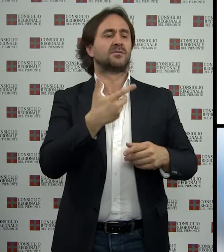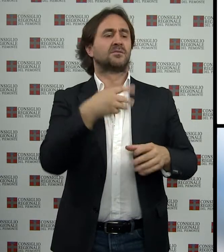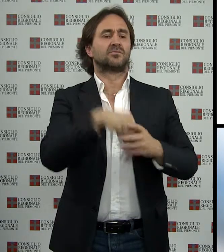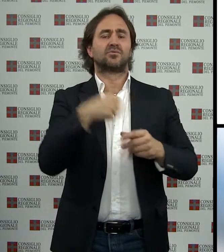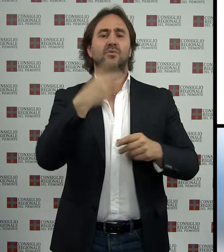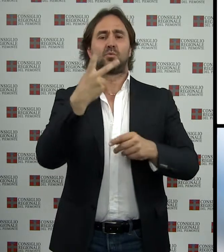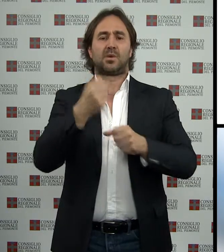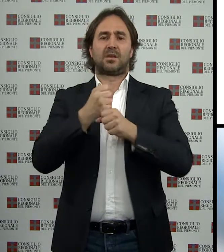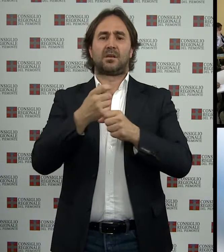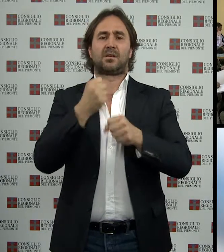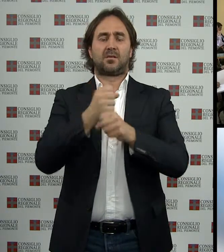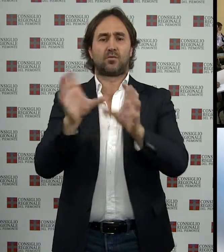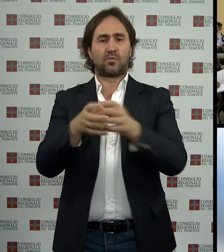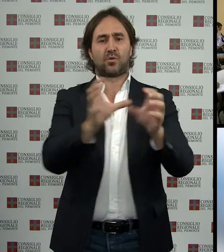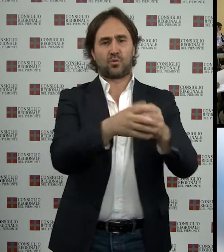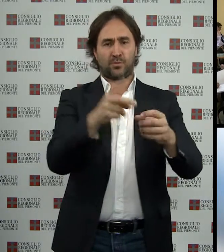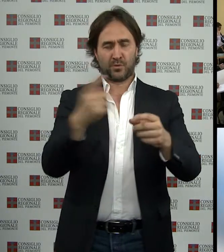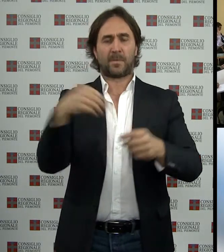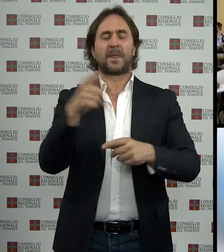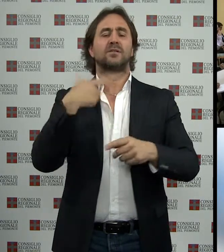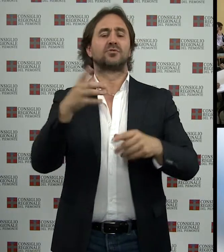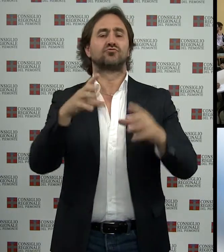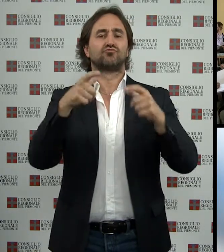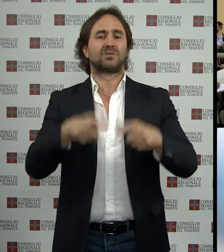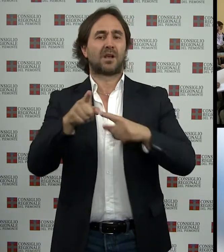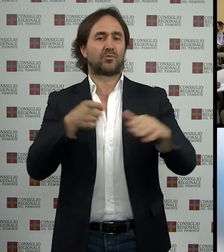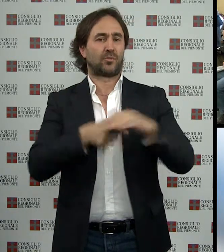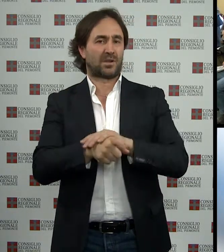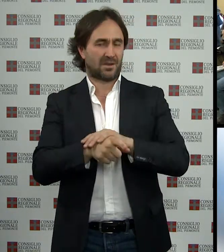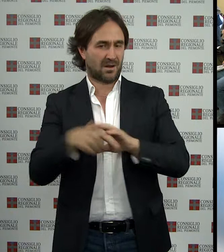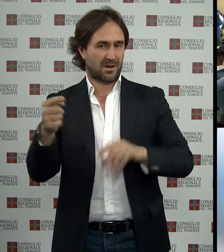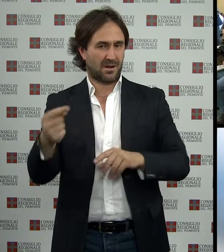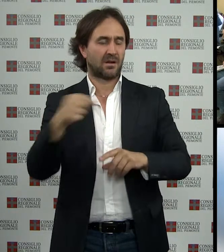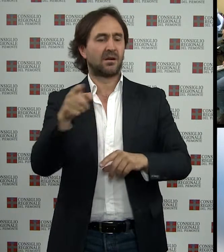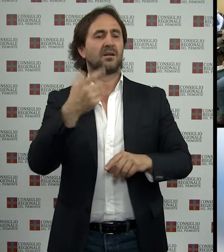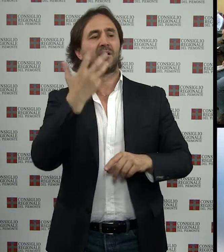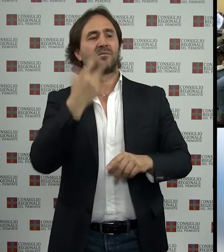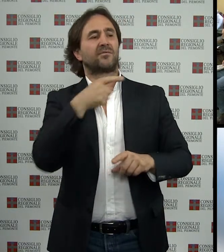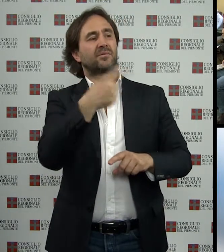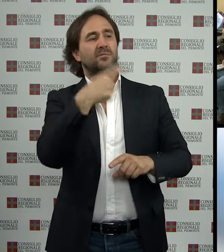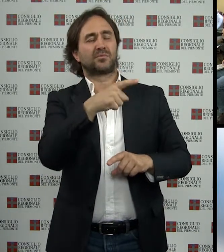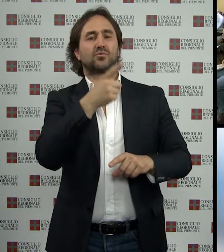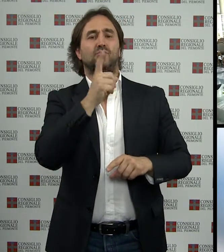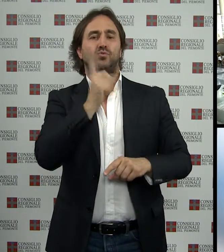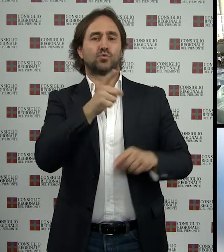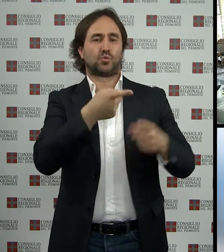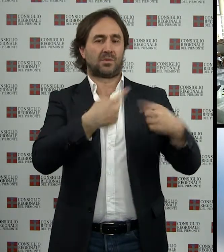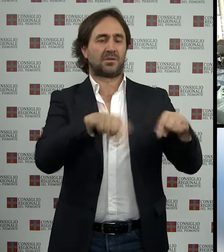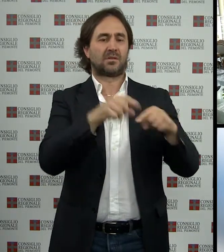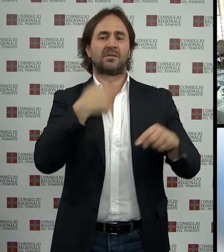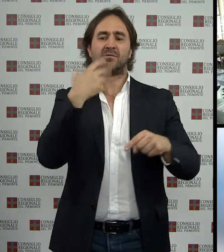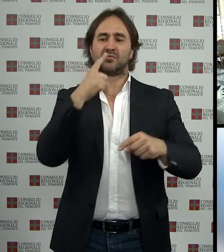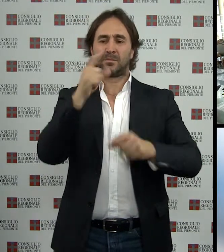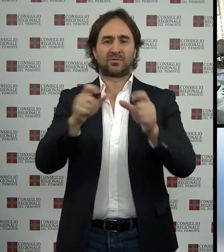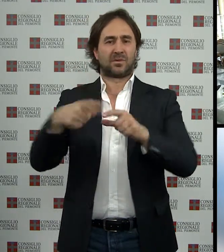delegazioni sindacali. Una della città metropolitana di Torino, alla quale è stata annunciata la volontà della Giunta di ricollocare il personale in tempi brevi